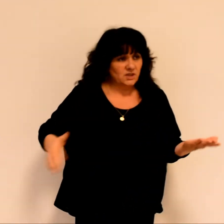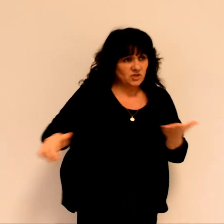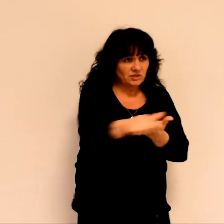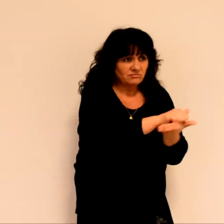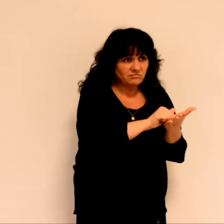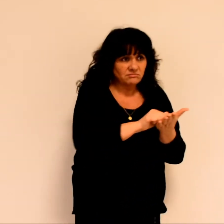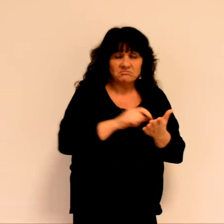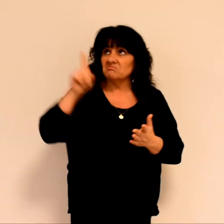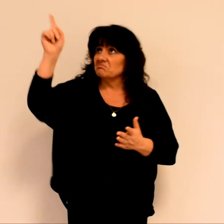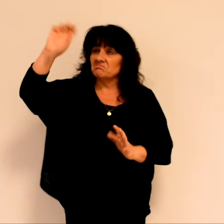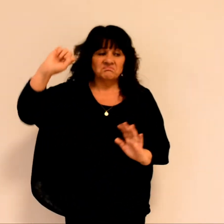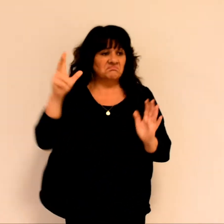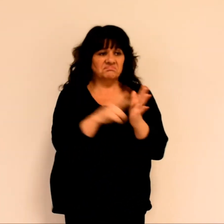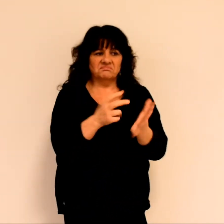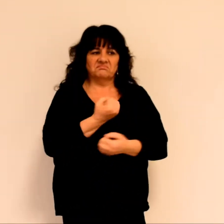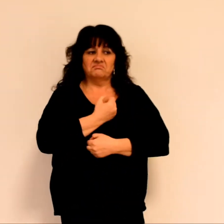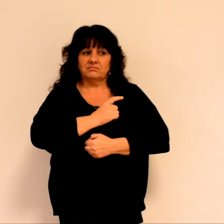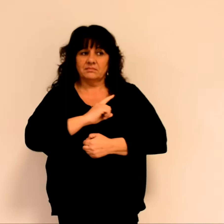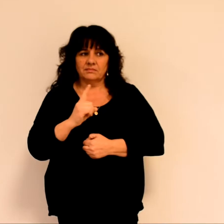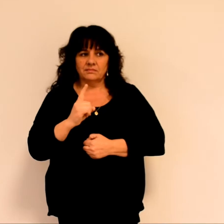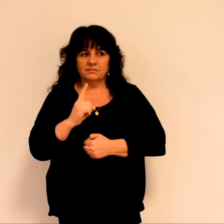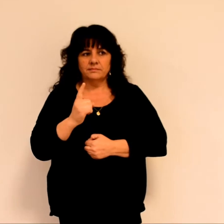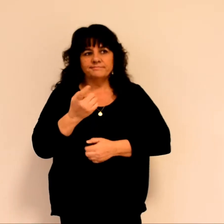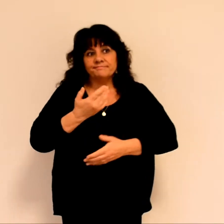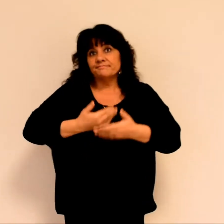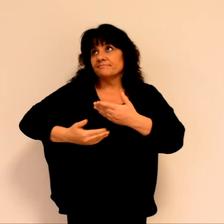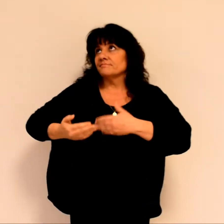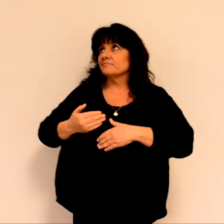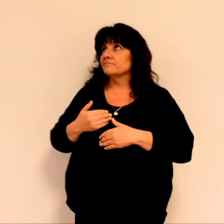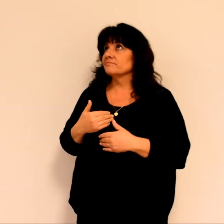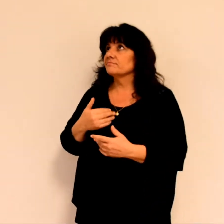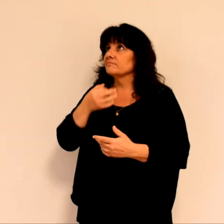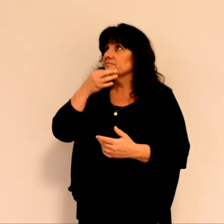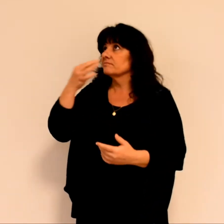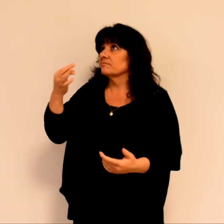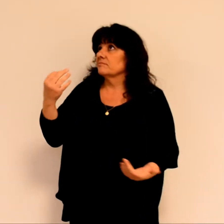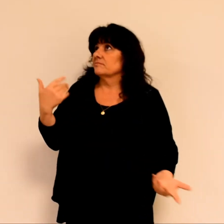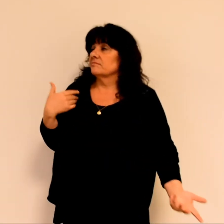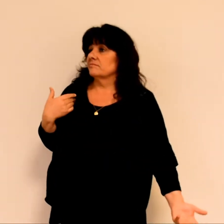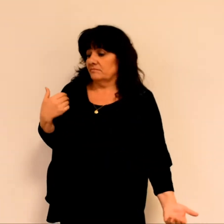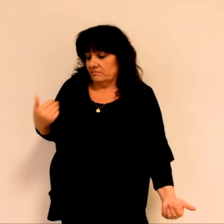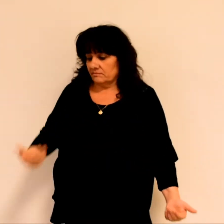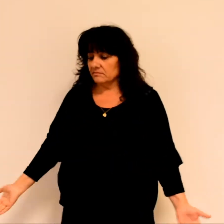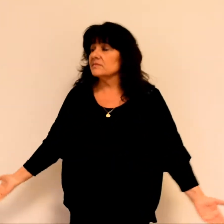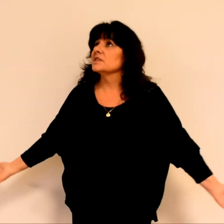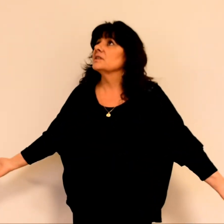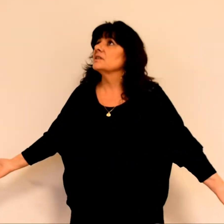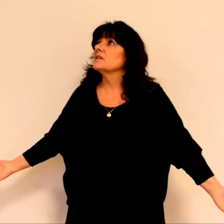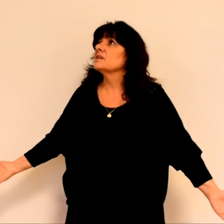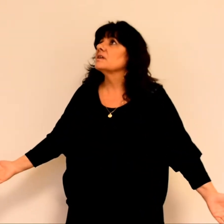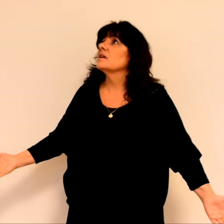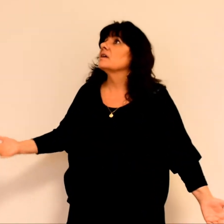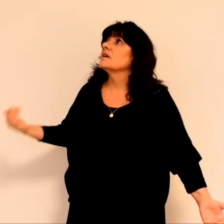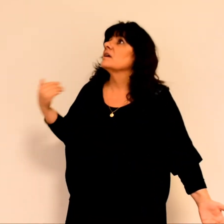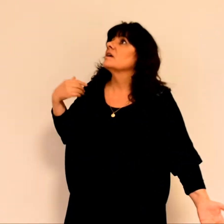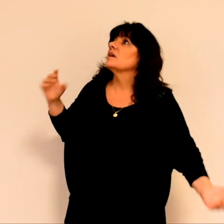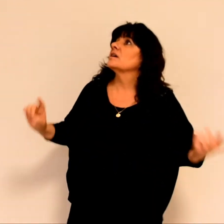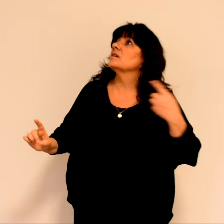voici, je suis venu, mon Dieu, pour faire ta volonté, ainsi qu'il est écrit de moi dans le